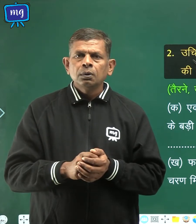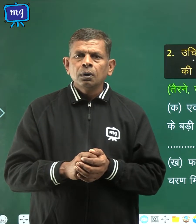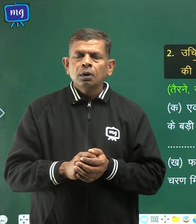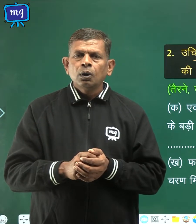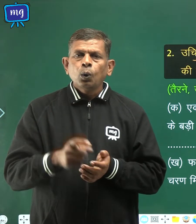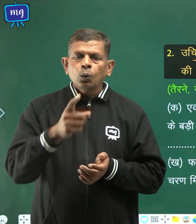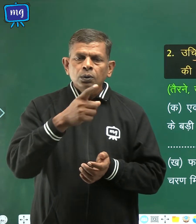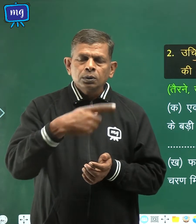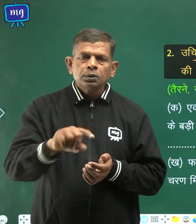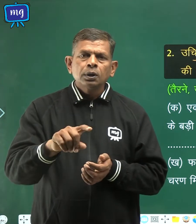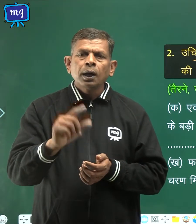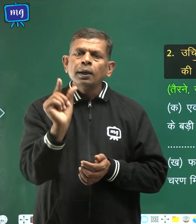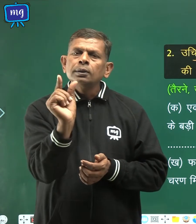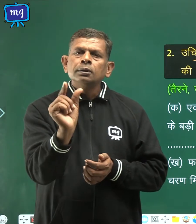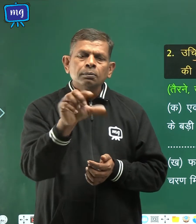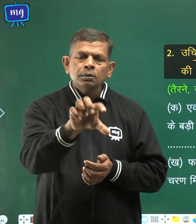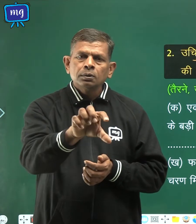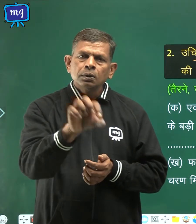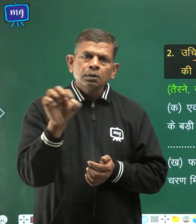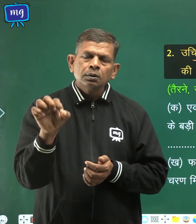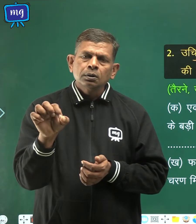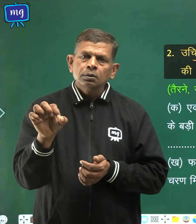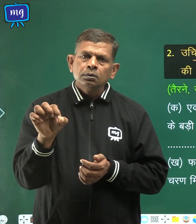उचित शब्द छांटकर